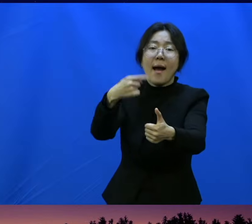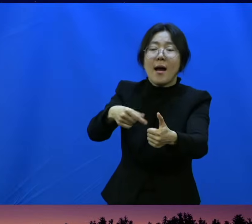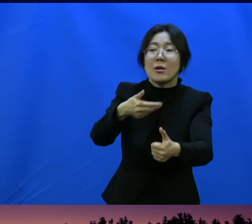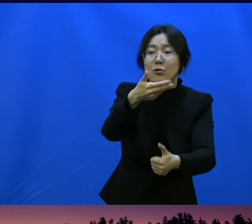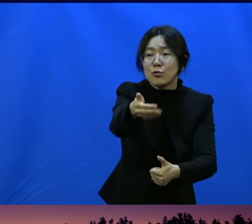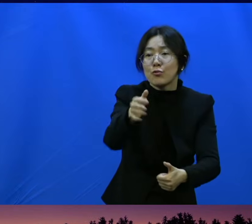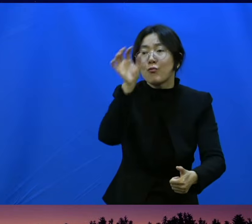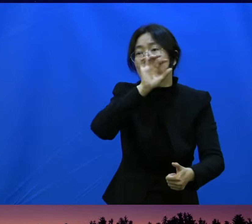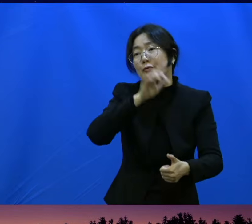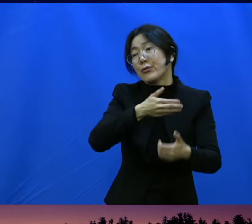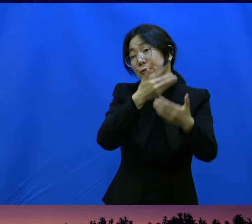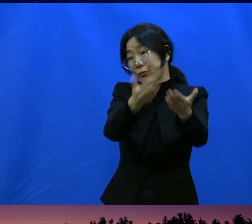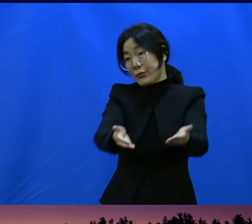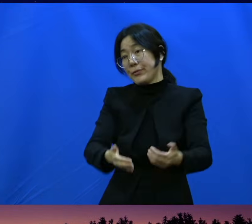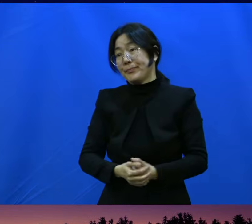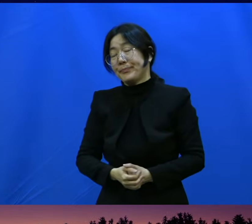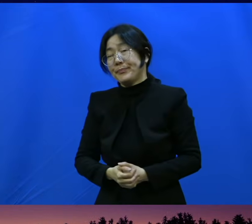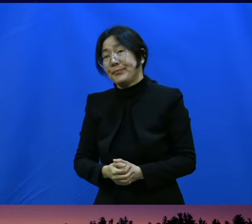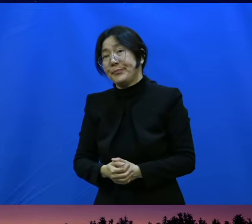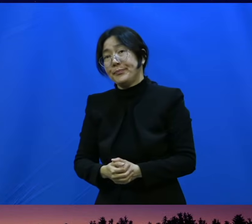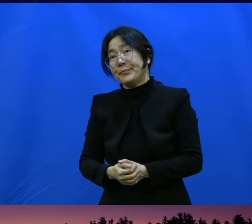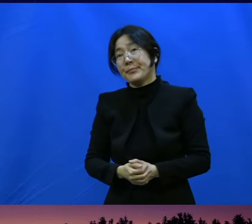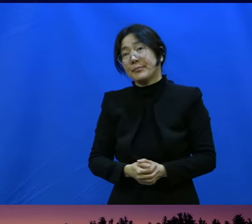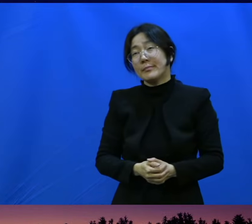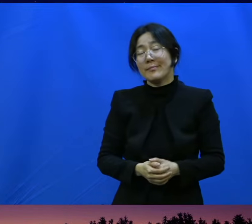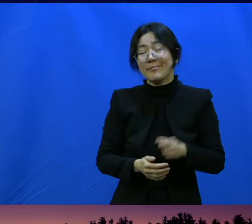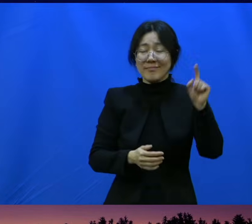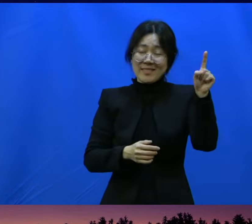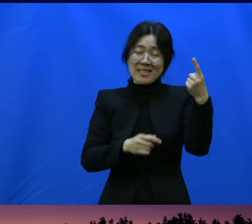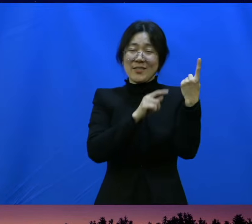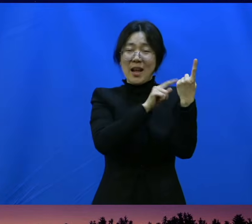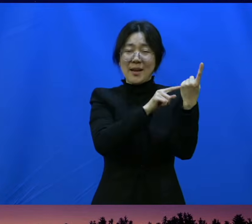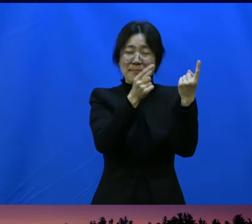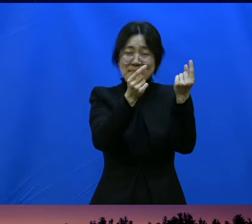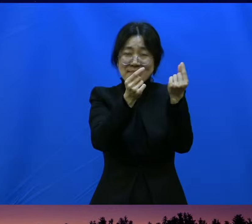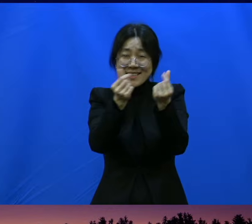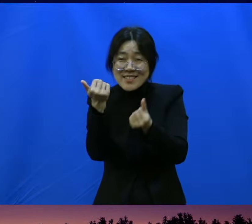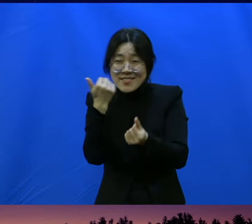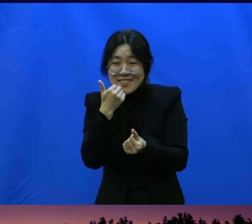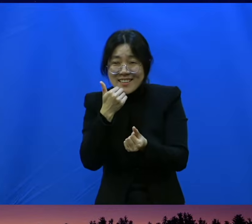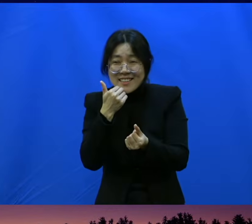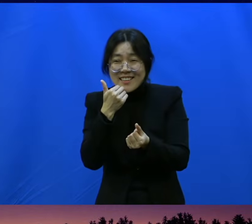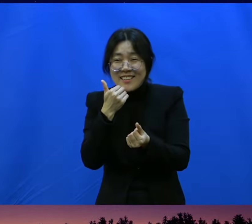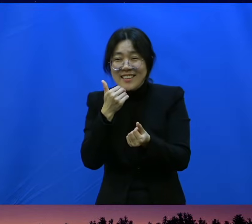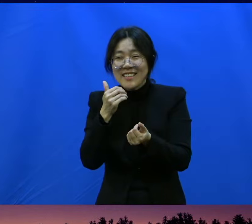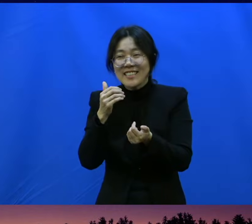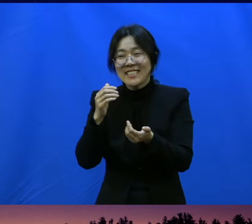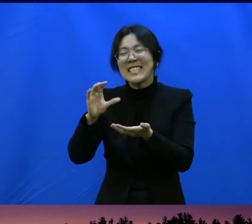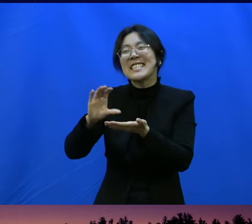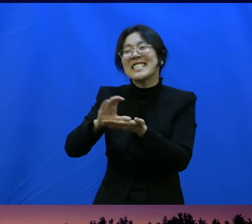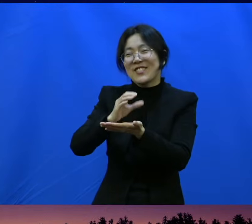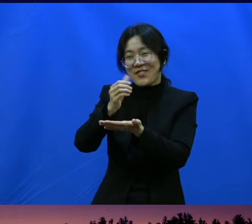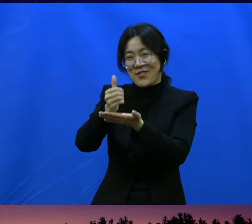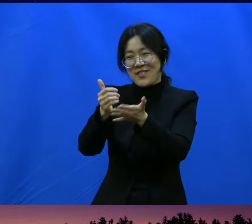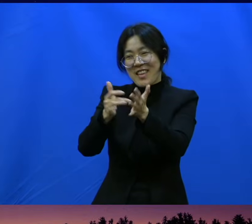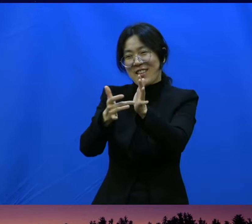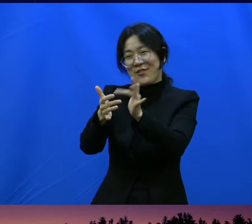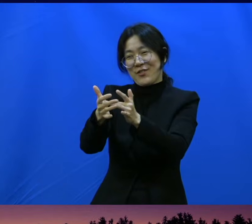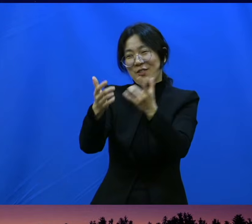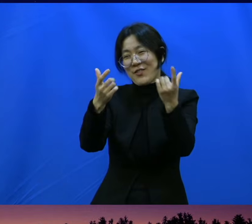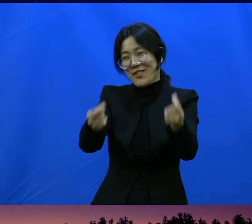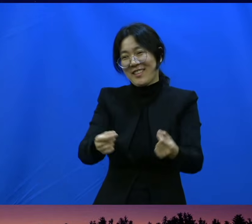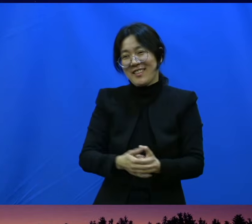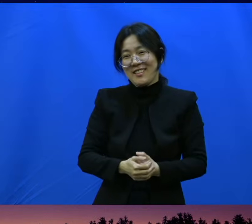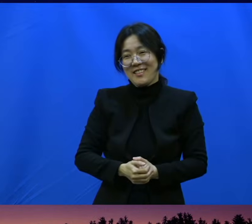여러분, 이 다윗의 모습에서 우리는 그리스도의 모습이 보입니다. 주님은 상처 입은 자로 사셨죠.